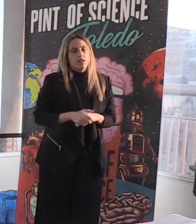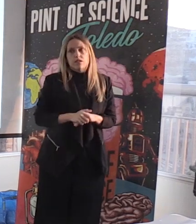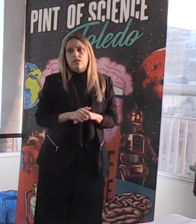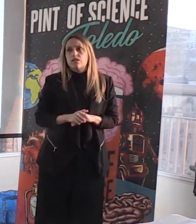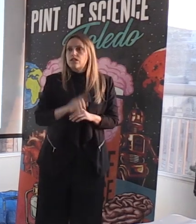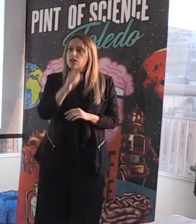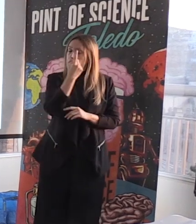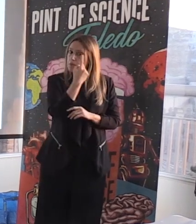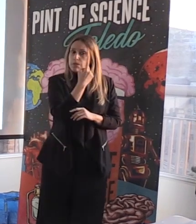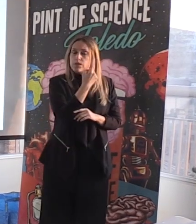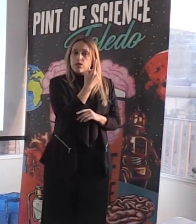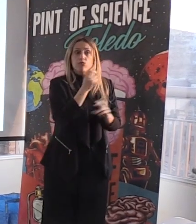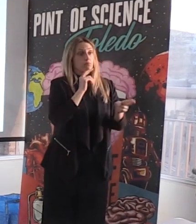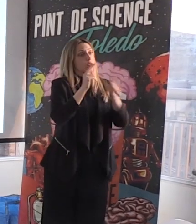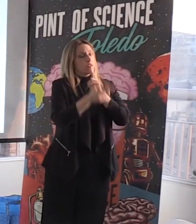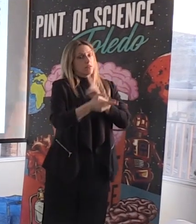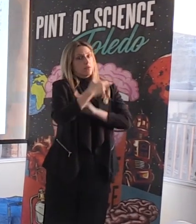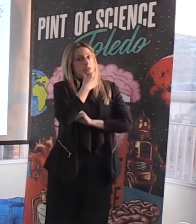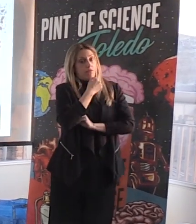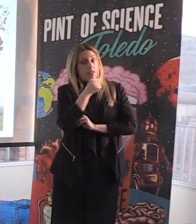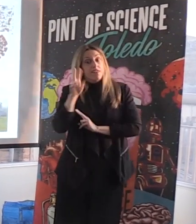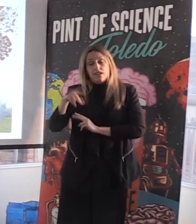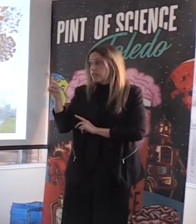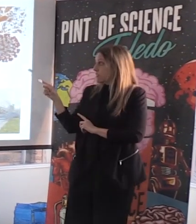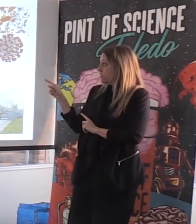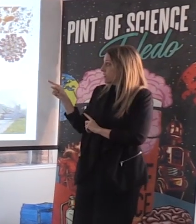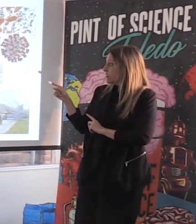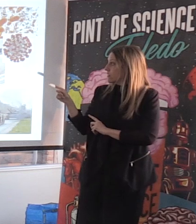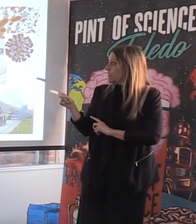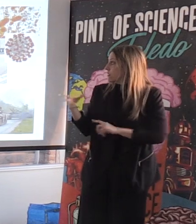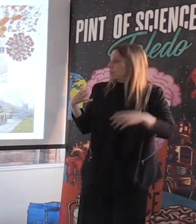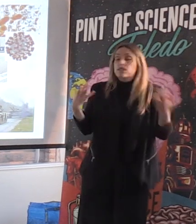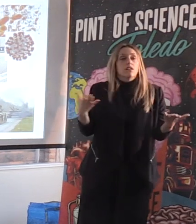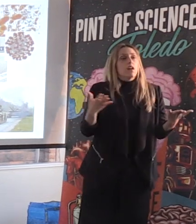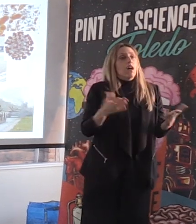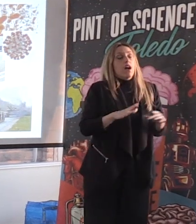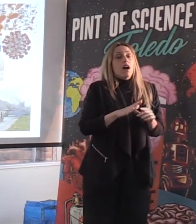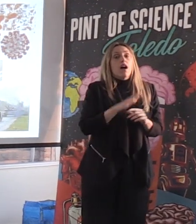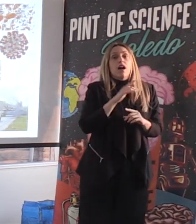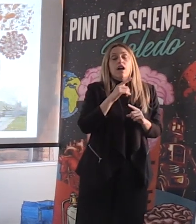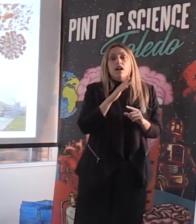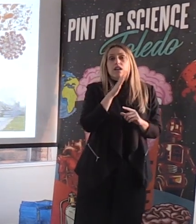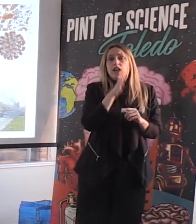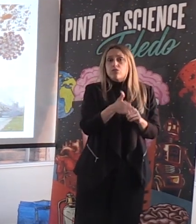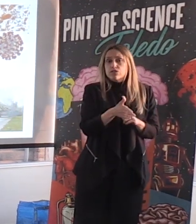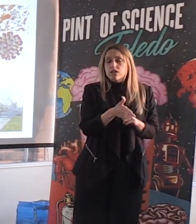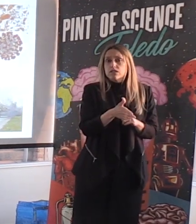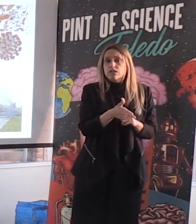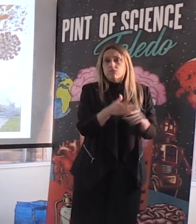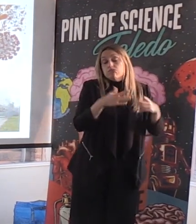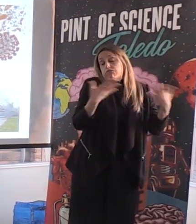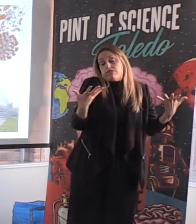Primero, una respuesta fácil es esta. No hay muchas causas por qué morimos. Accidentes,